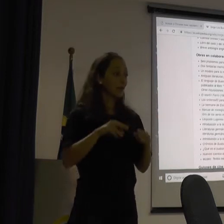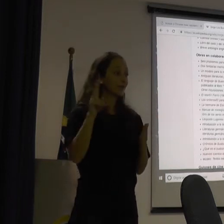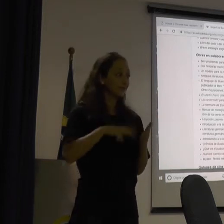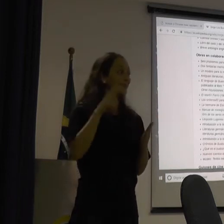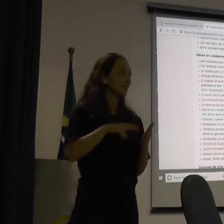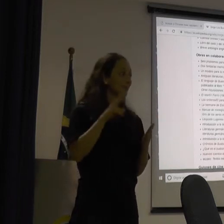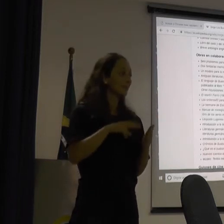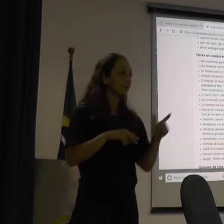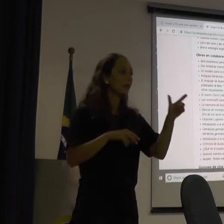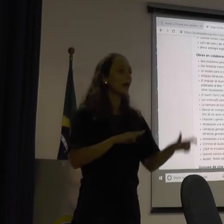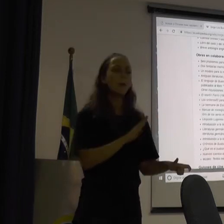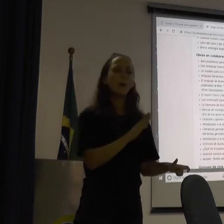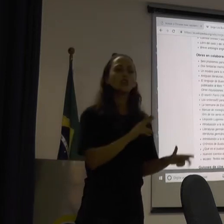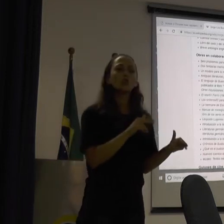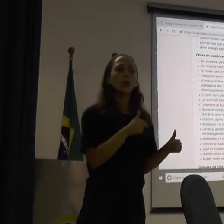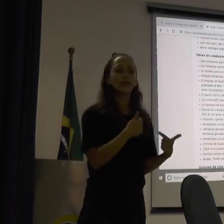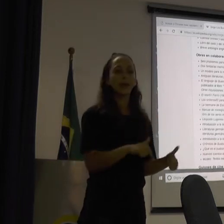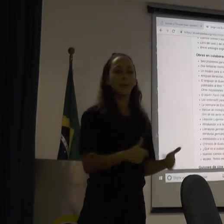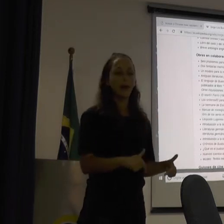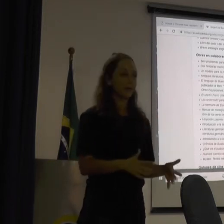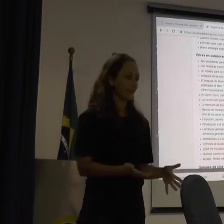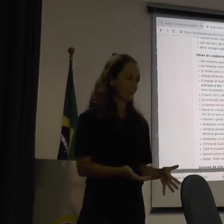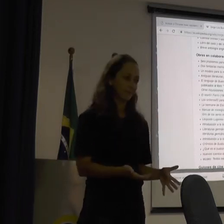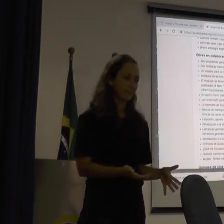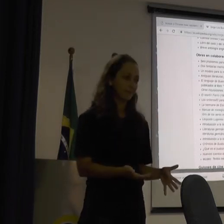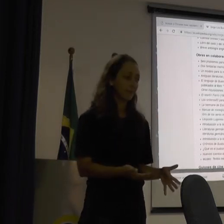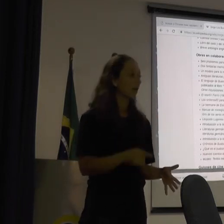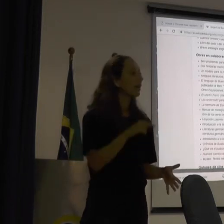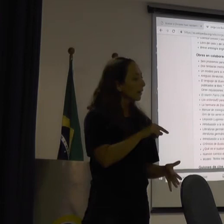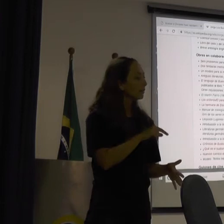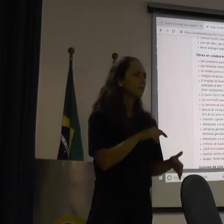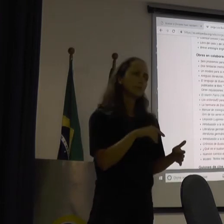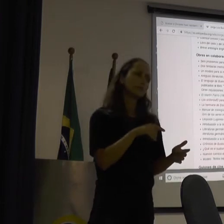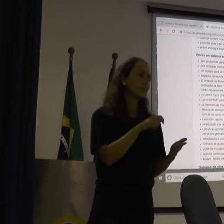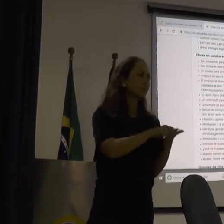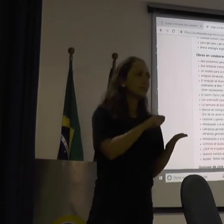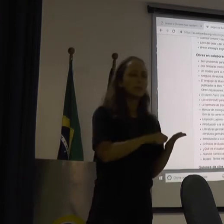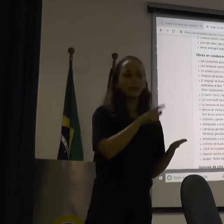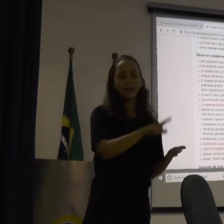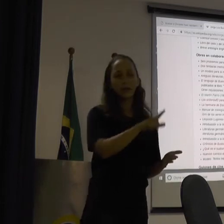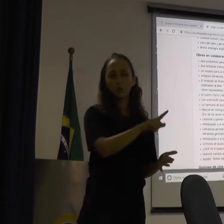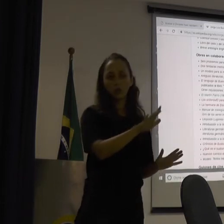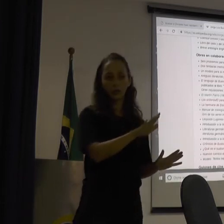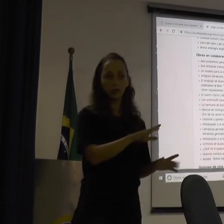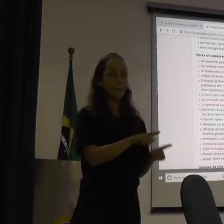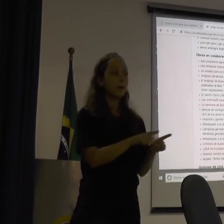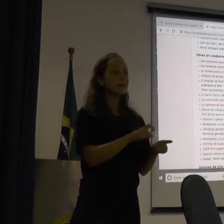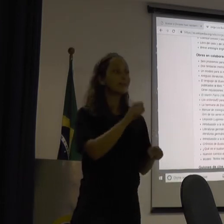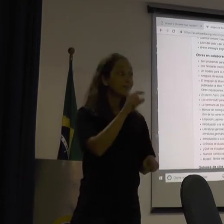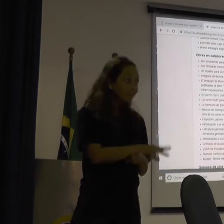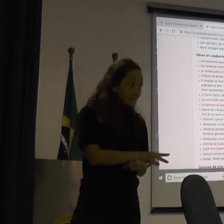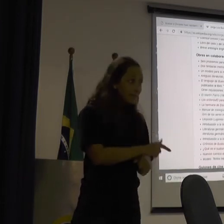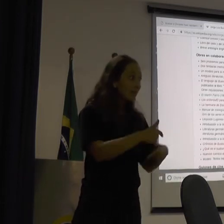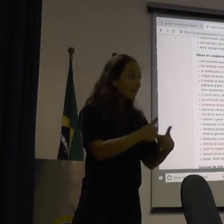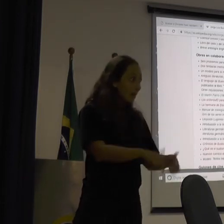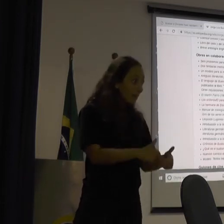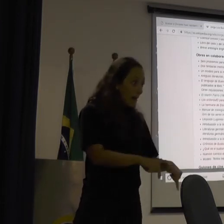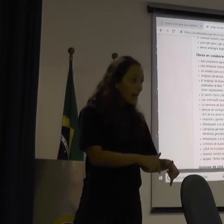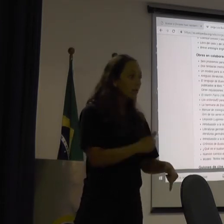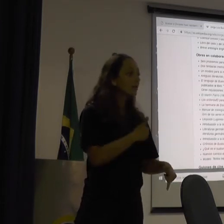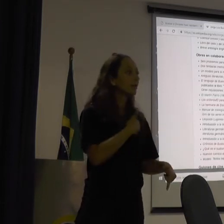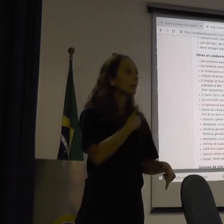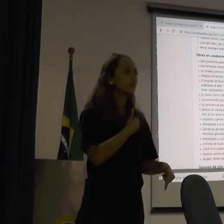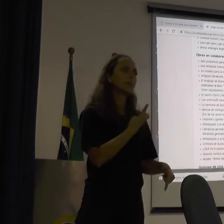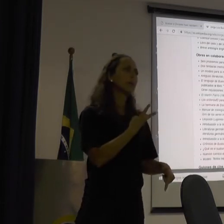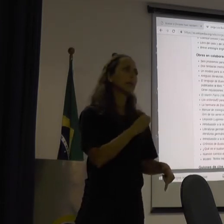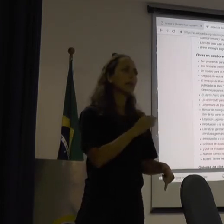nunca trabalhou de fato, né? Ele trabalhou na literatura, mas o único emprego que ele teve foi de bibliotecário. Isso é a primeira vez aos 30 e tantos